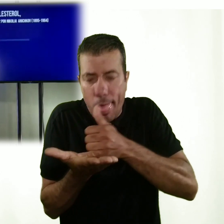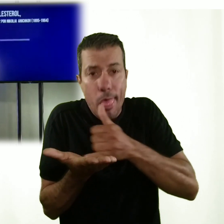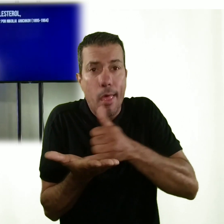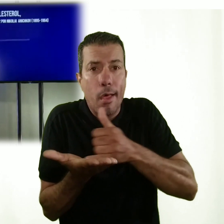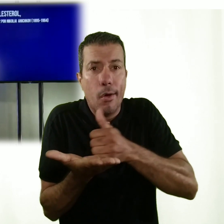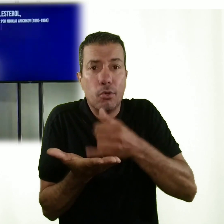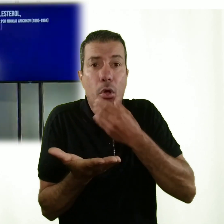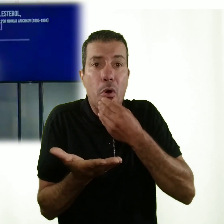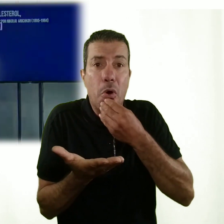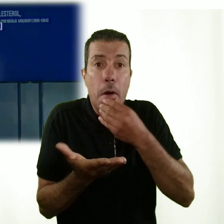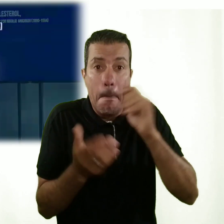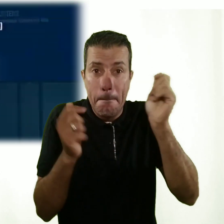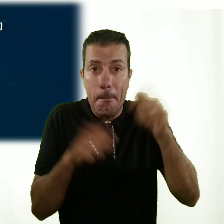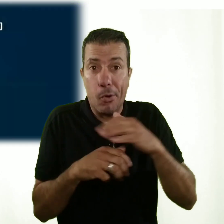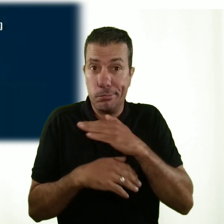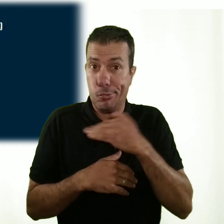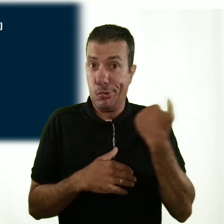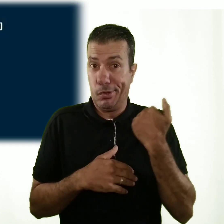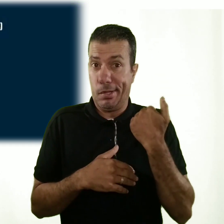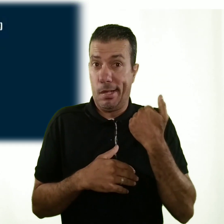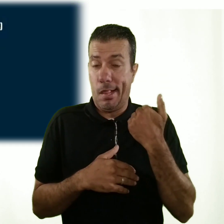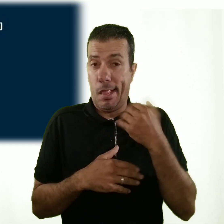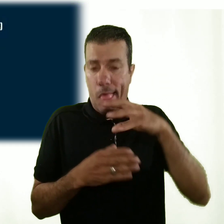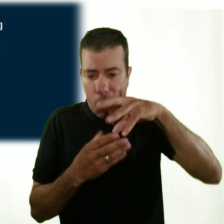podia morrer. Pode deixar na tela, por favor.